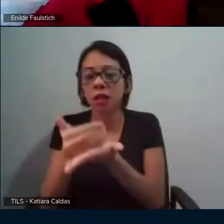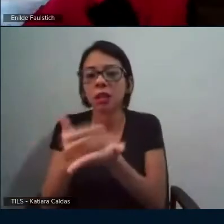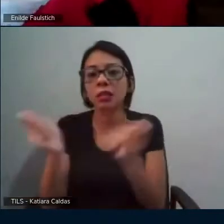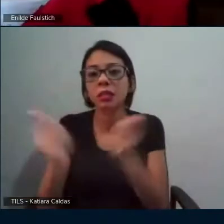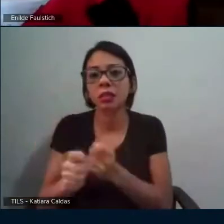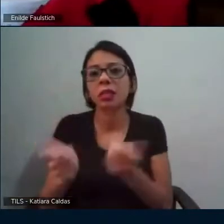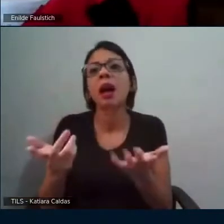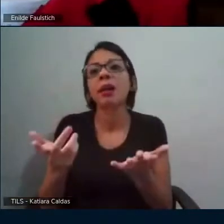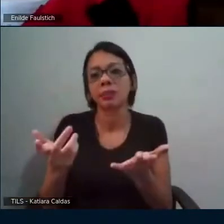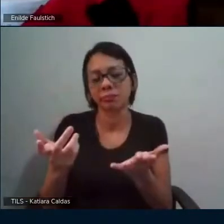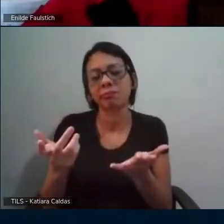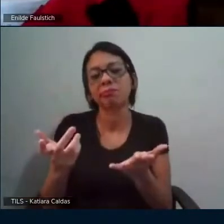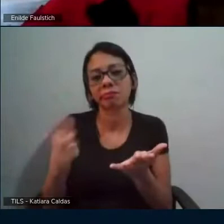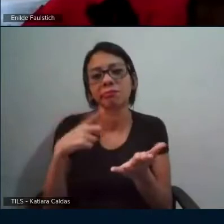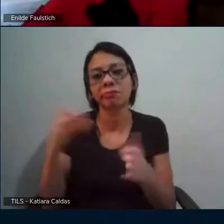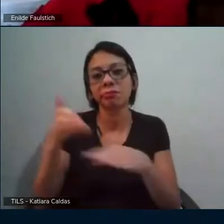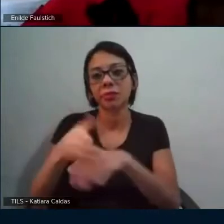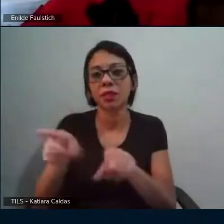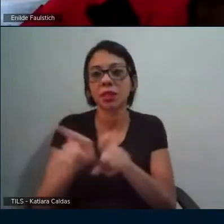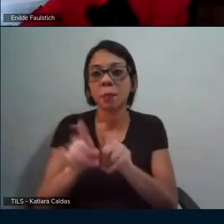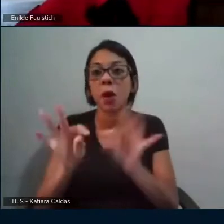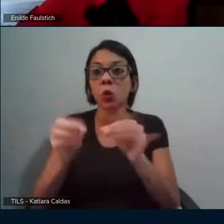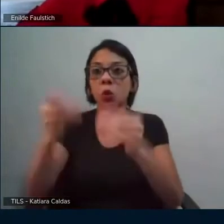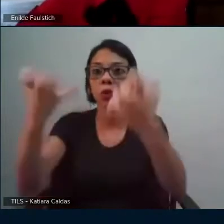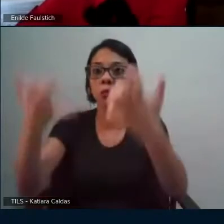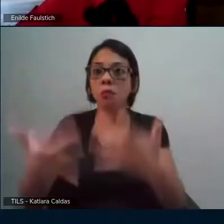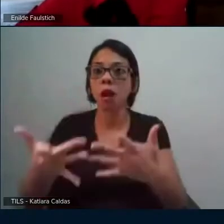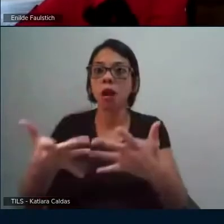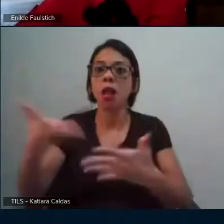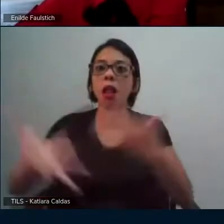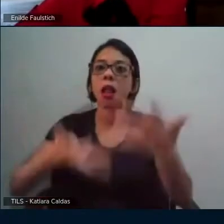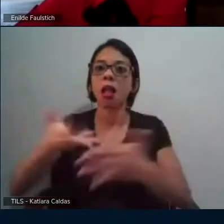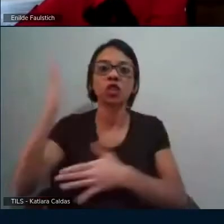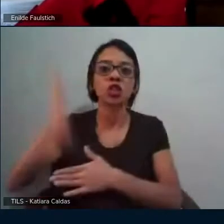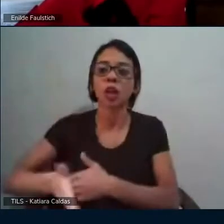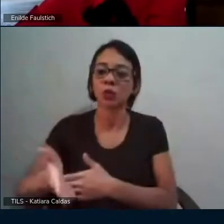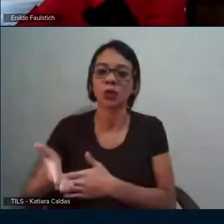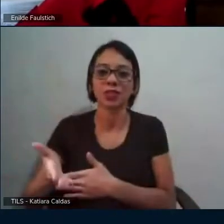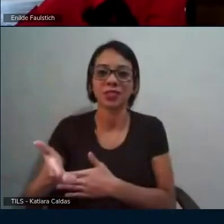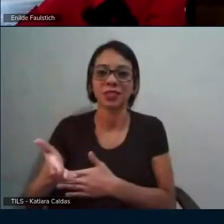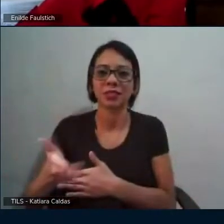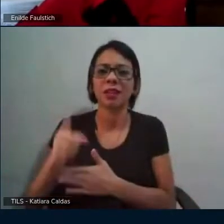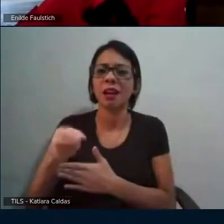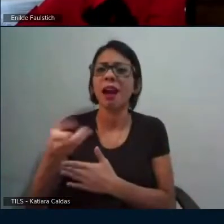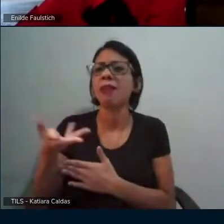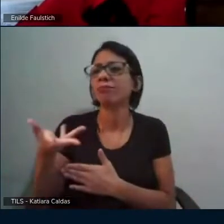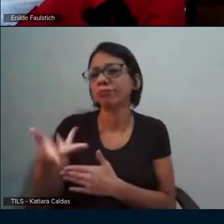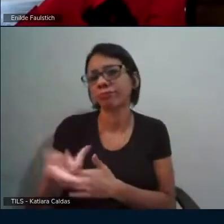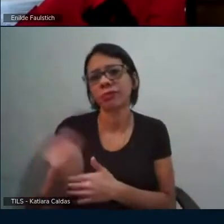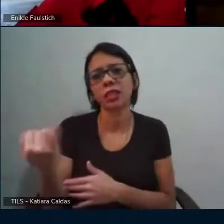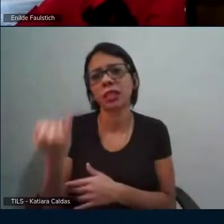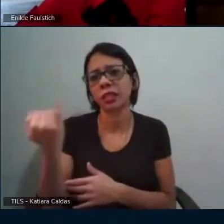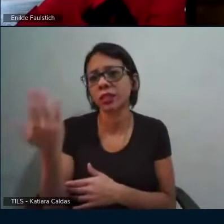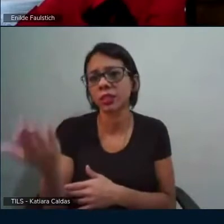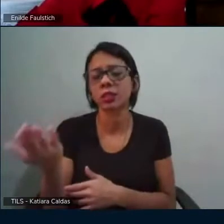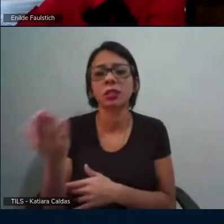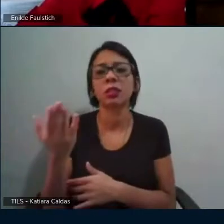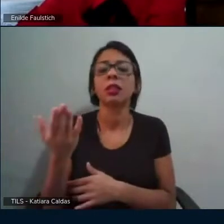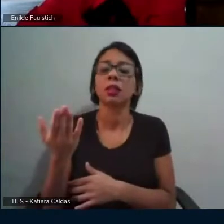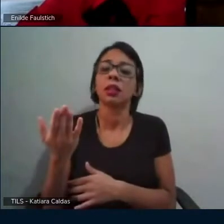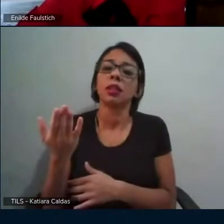eles tenham também acesso a toda essa explicação em língua de sinais, que é muito interessante, que